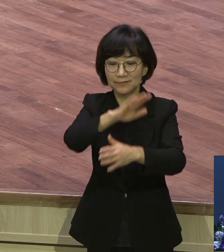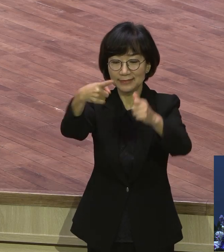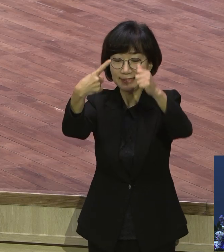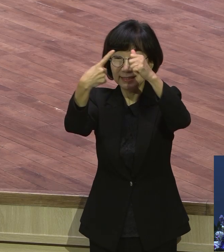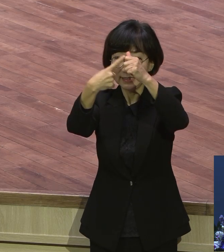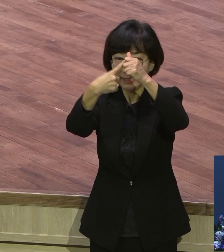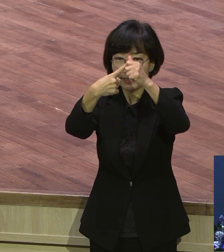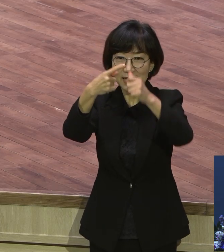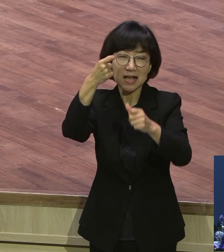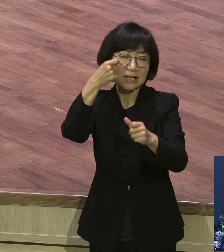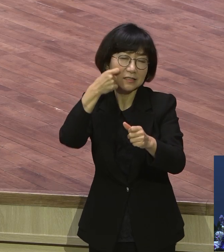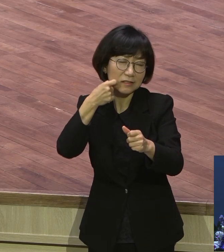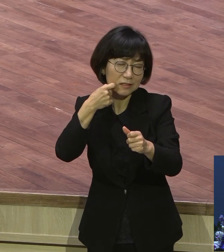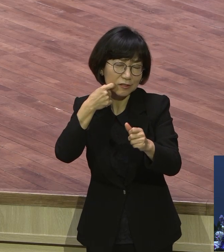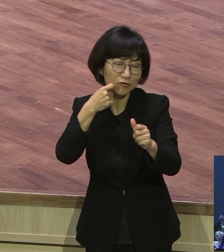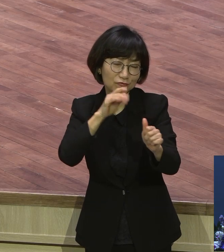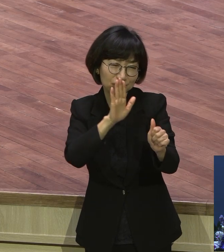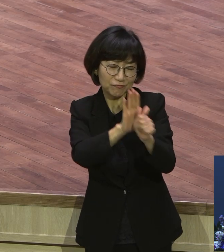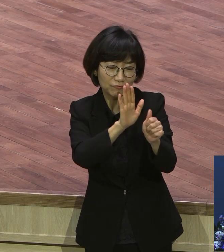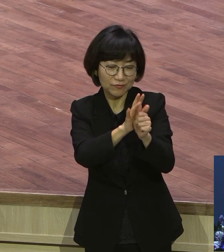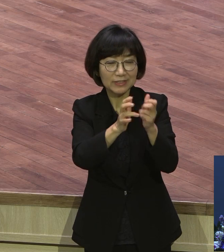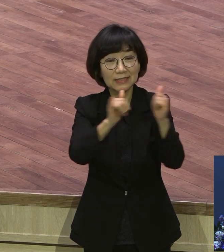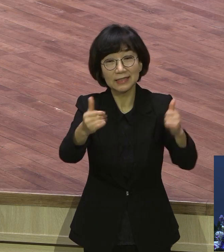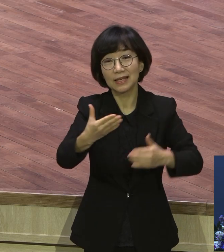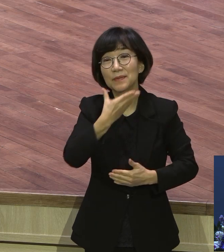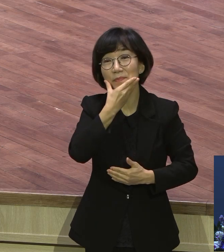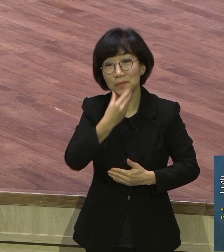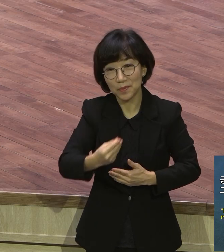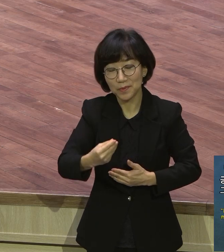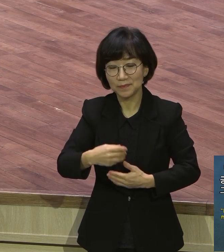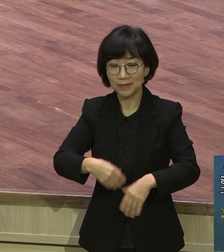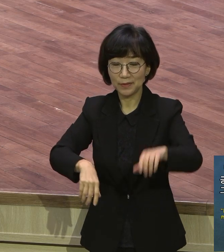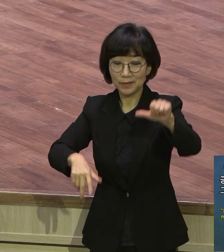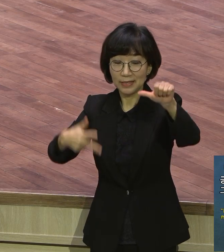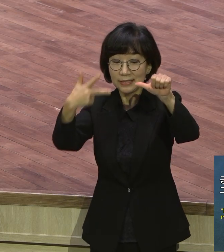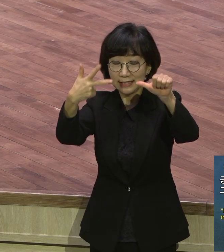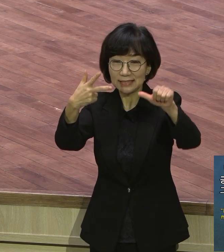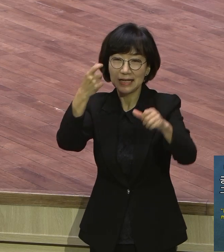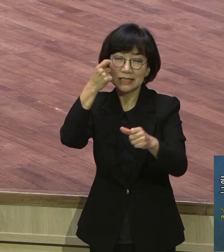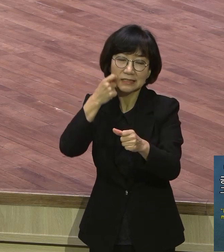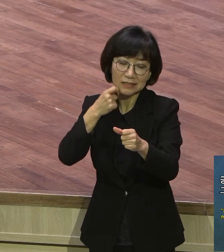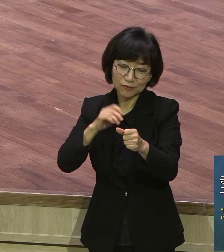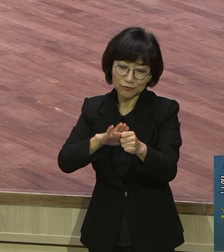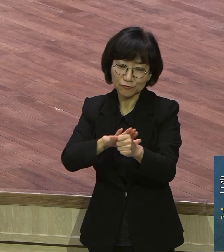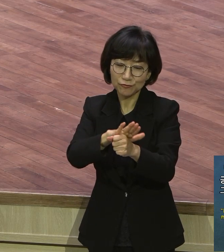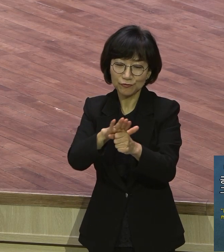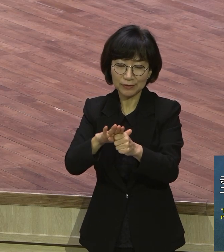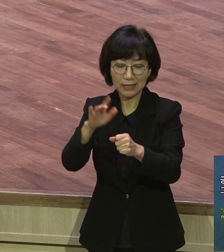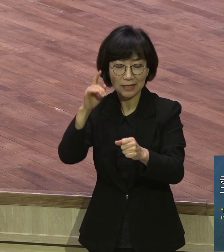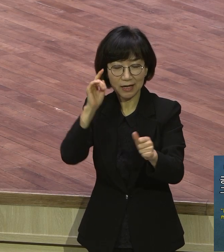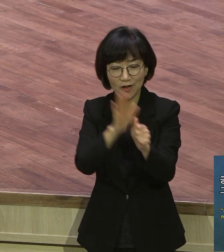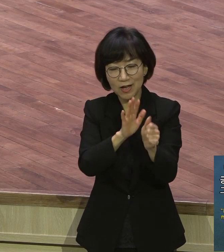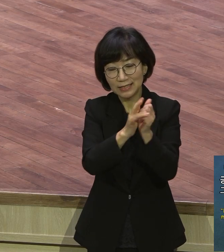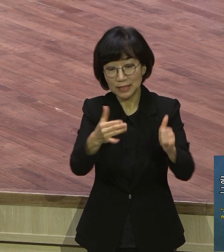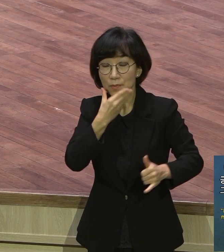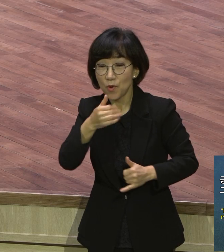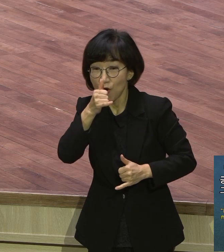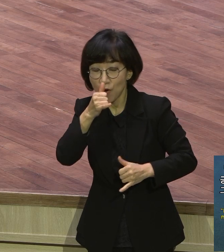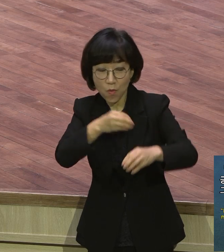극률이 여기는 자의 복이에요 7절을 봅니다 극률이 여기는 자의 복이 있나니